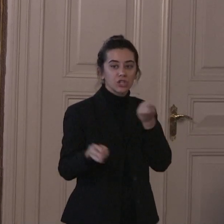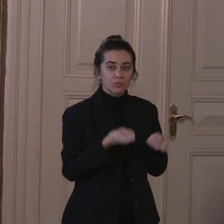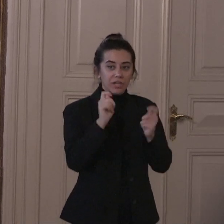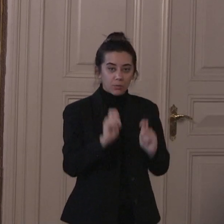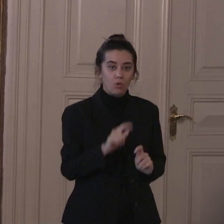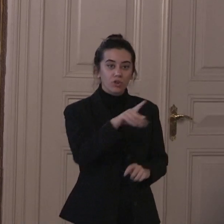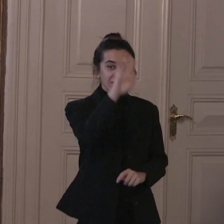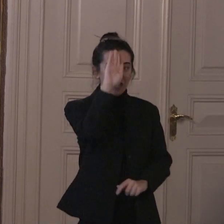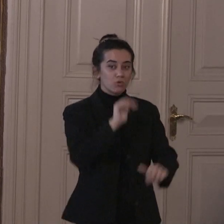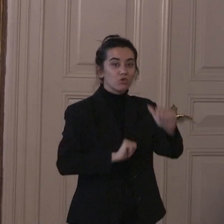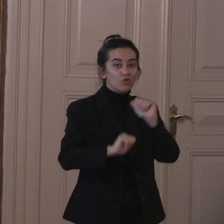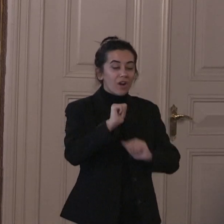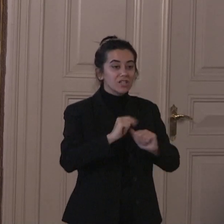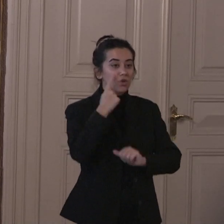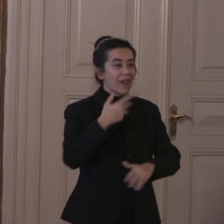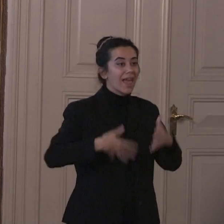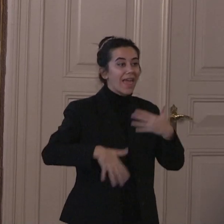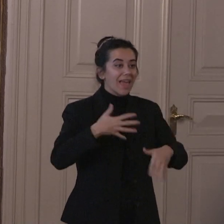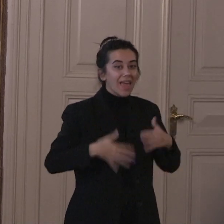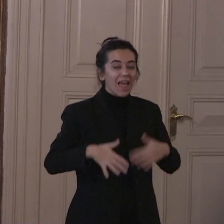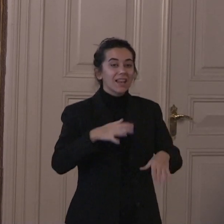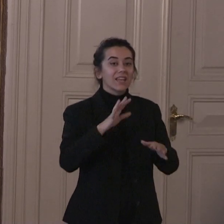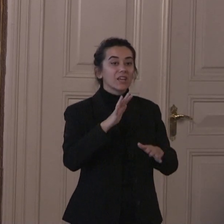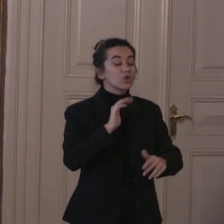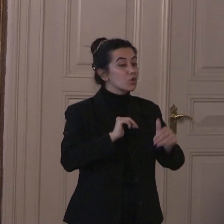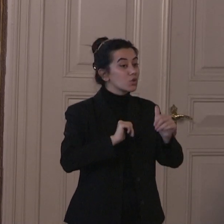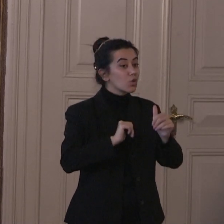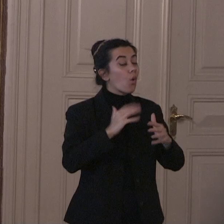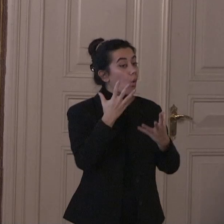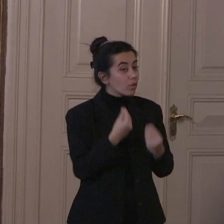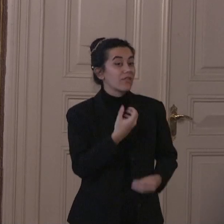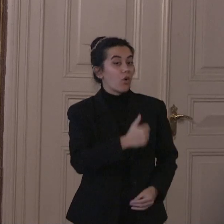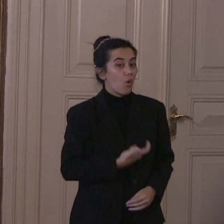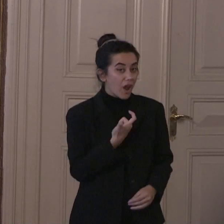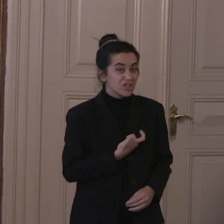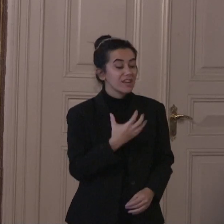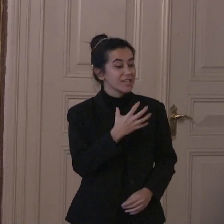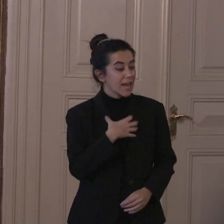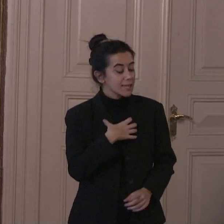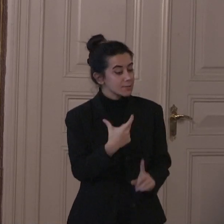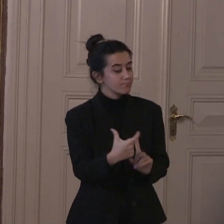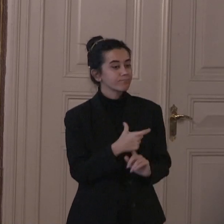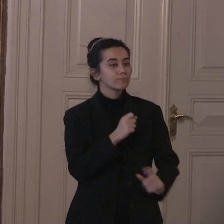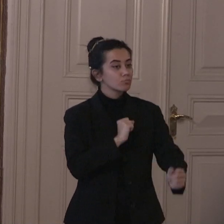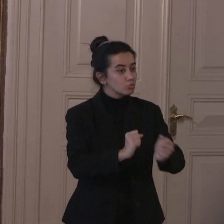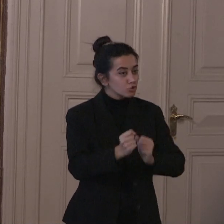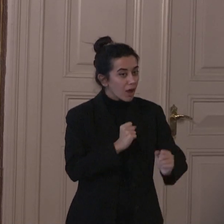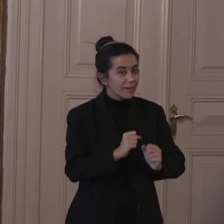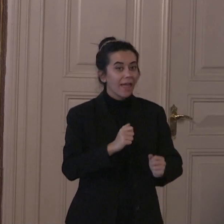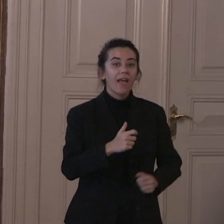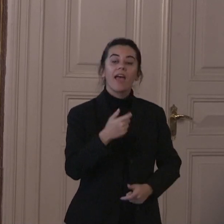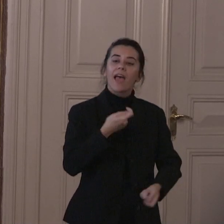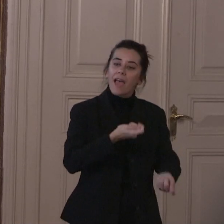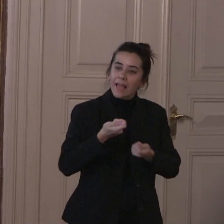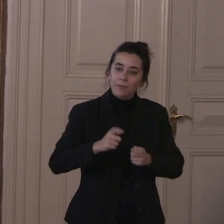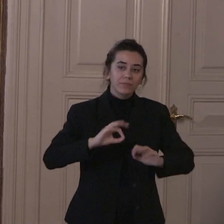Üniversitesi'ndeki engelli öğrencilerin akademik ve sosyal gelişimleri ve öz savunuculuklarını geliştirmeleriyle ilgili çaba sarf ediyoruz haliyle